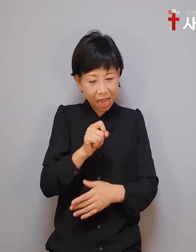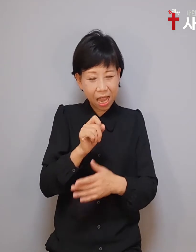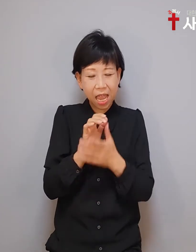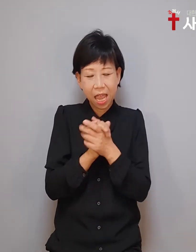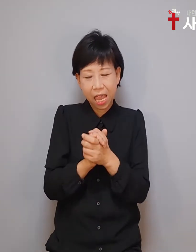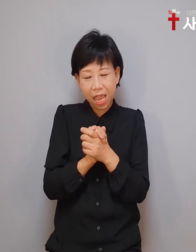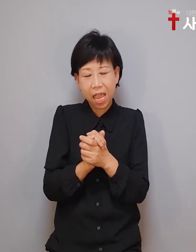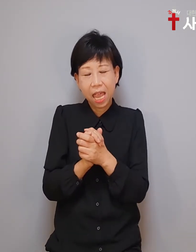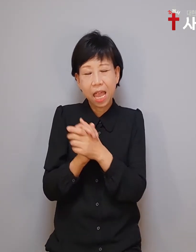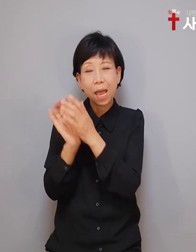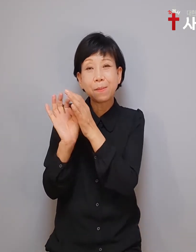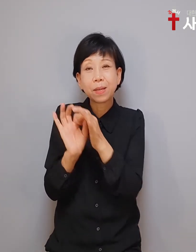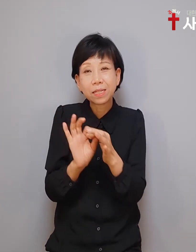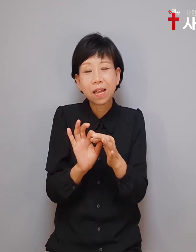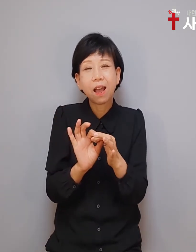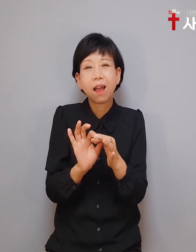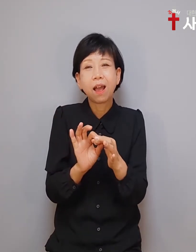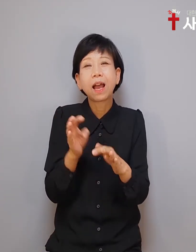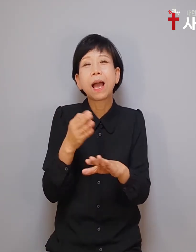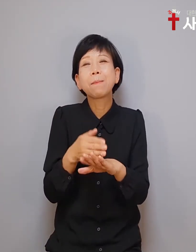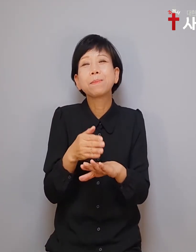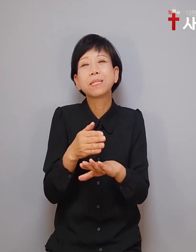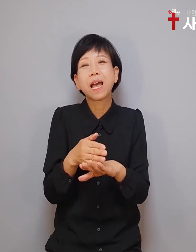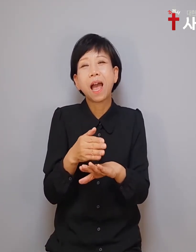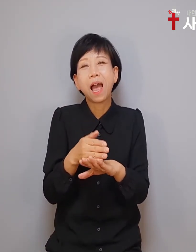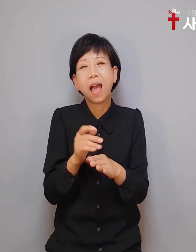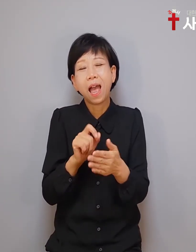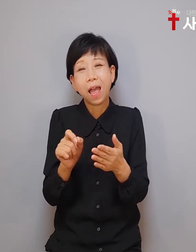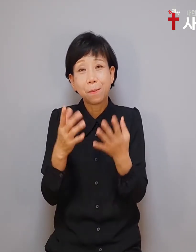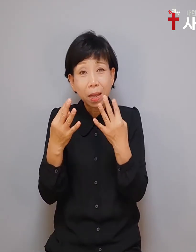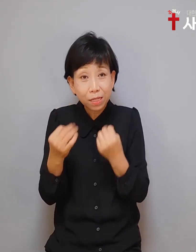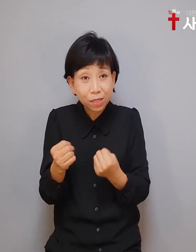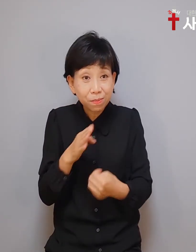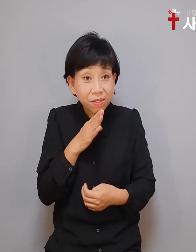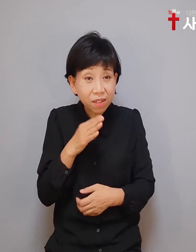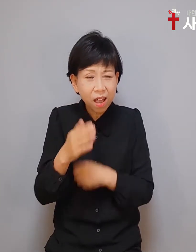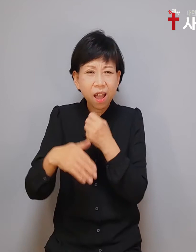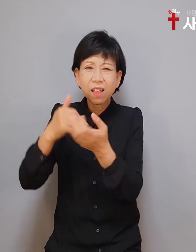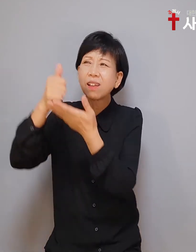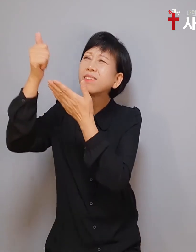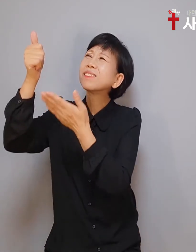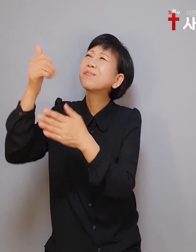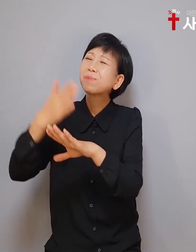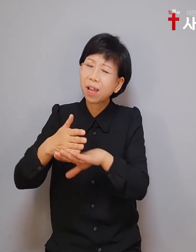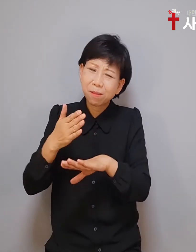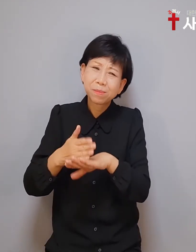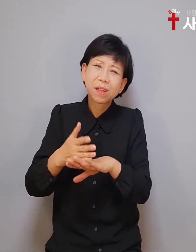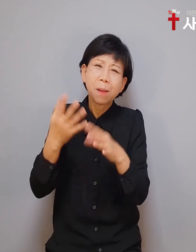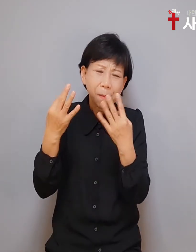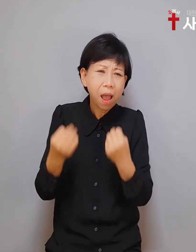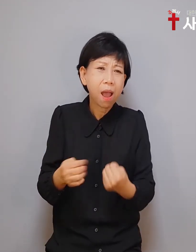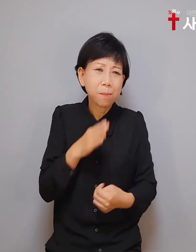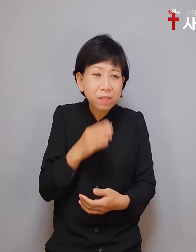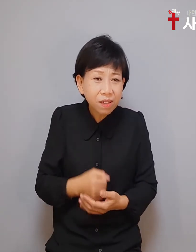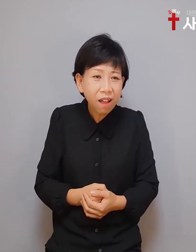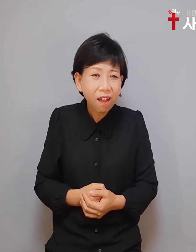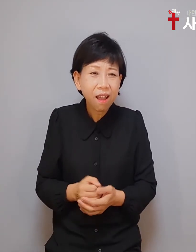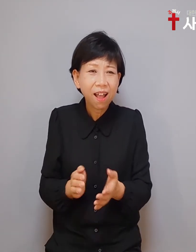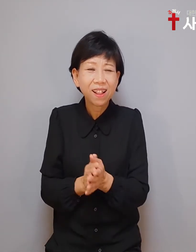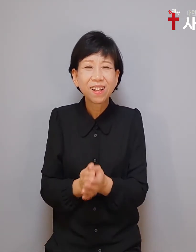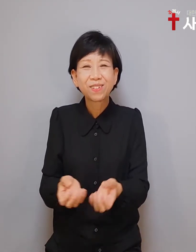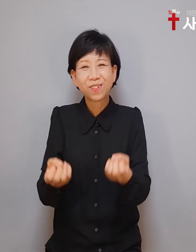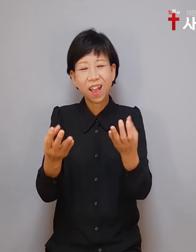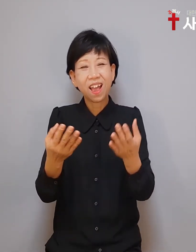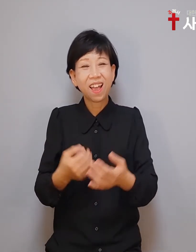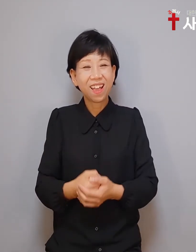일이 많잖아요. 할렐루야. 많거든요. 물론 속상하고 어려운 일들, 힘든 일, 누구에게